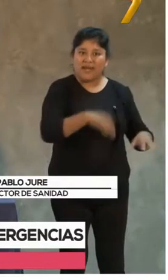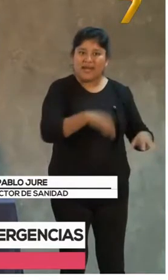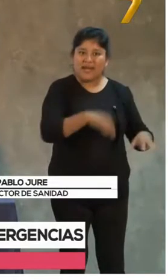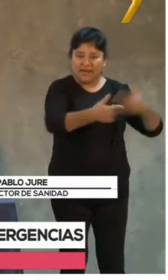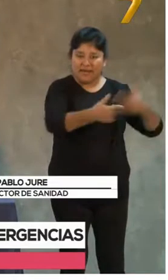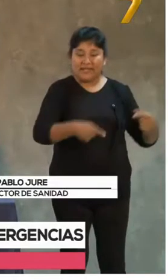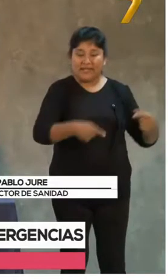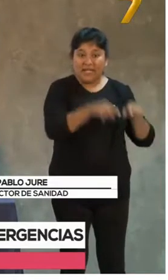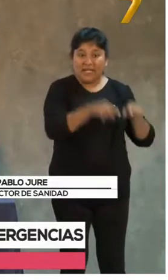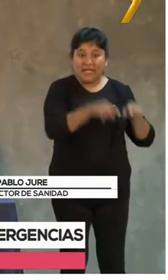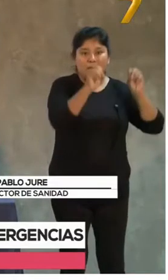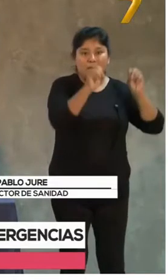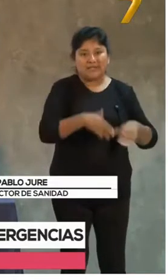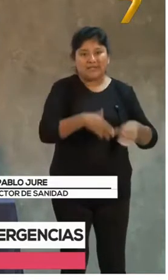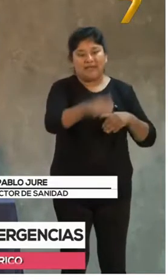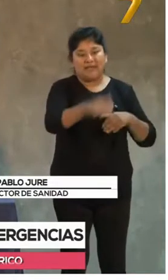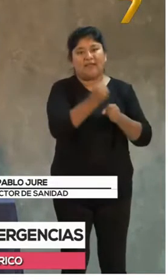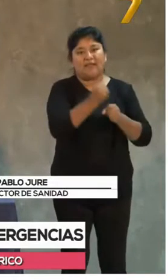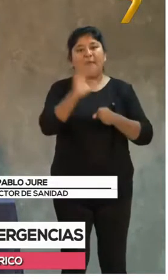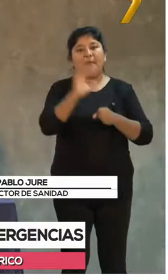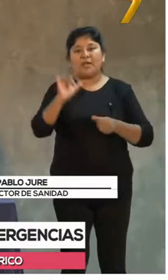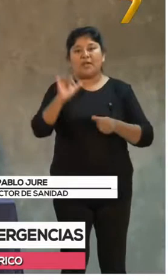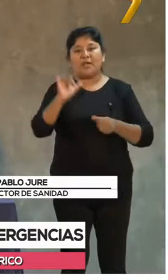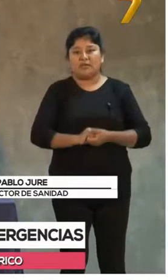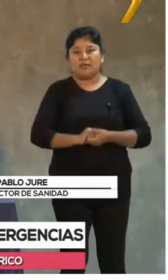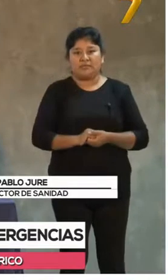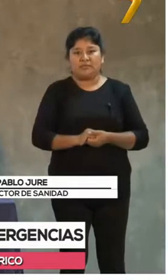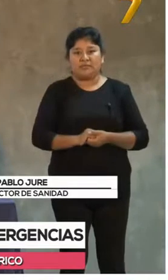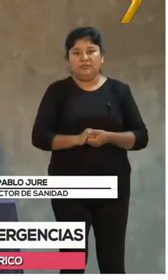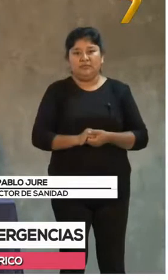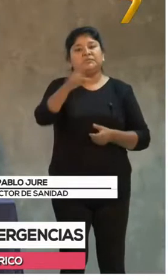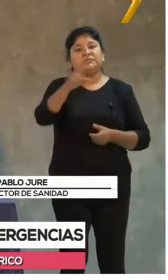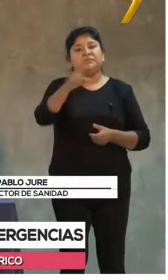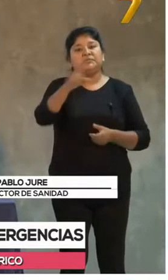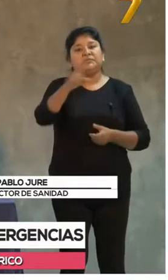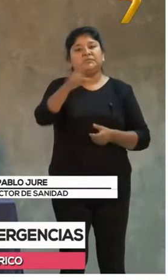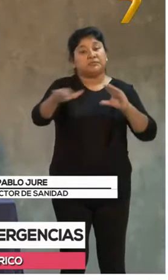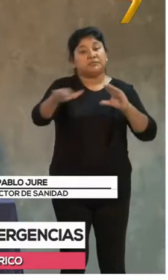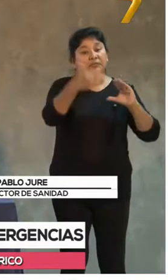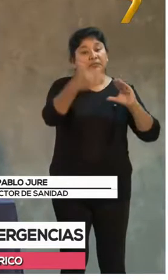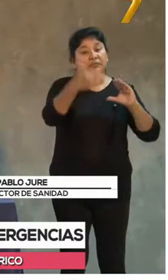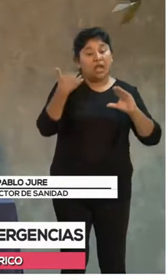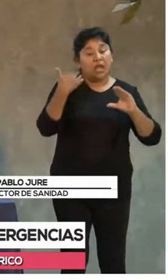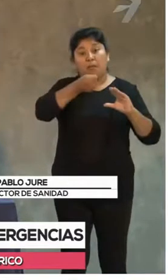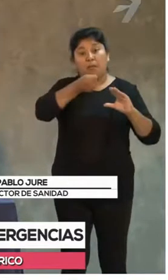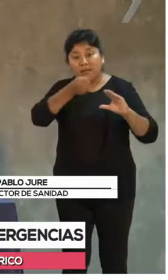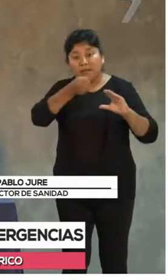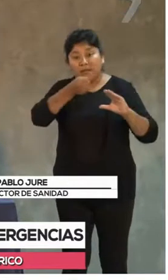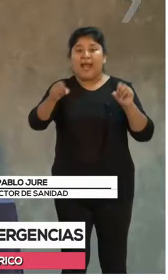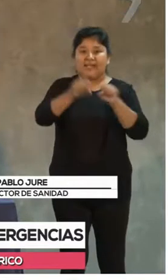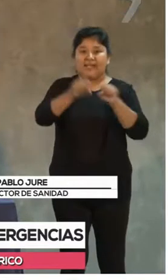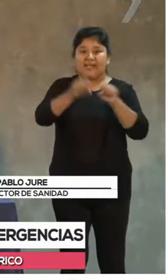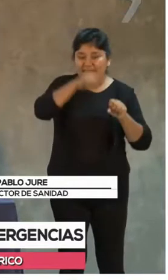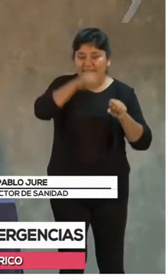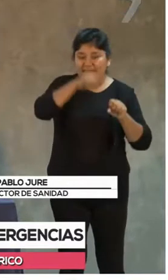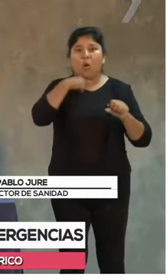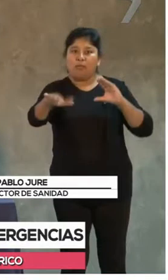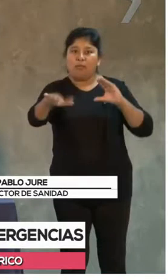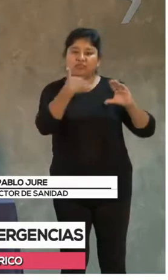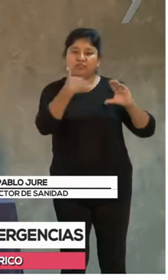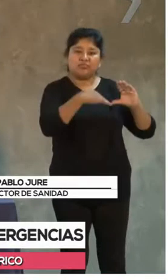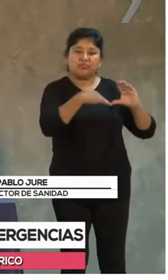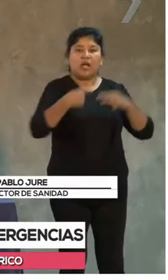partir del miércoles. Pues vamos a ver con las consultas enviadas por los medios de comunicación. Pregunta de Canal 7 a Jujuy.